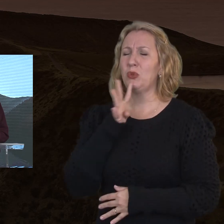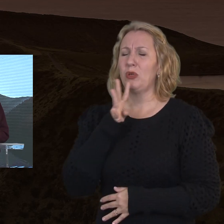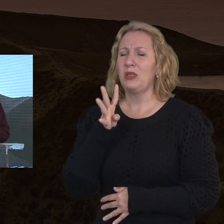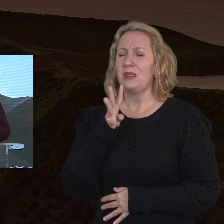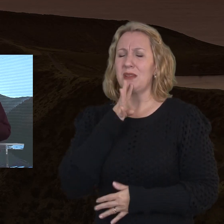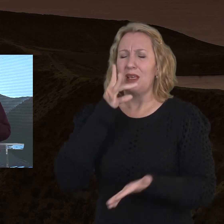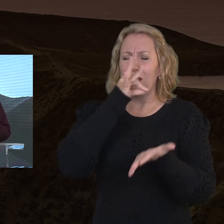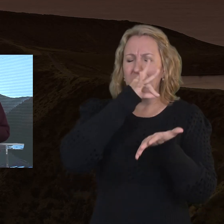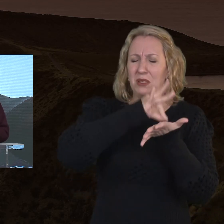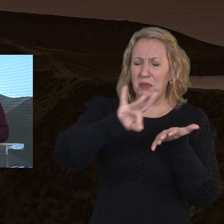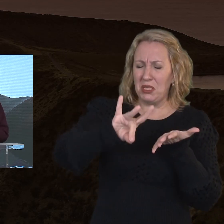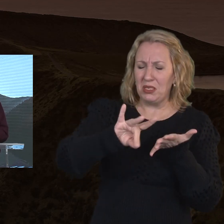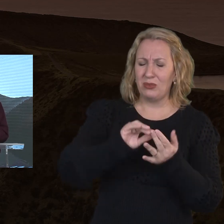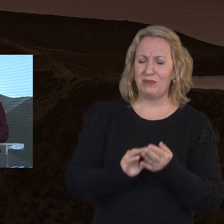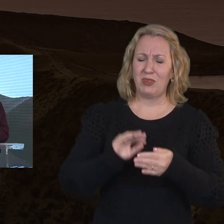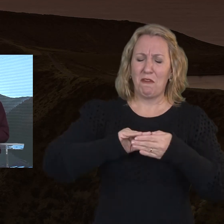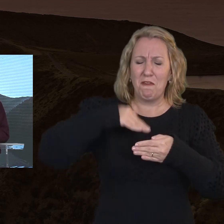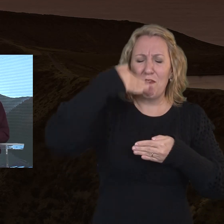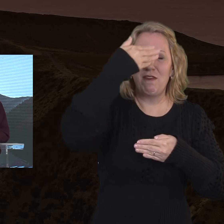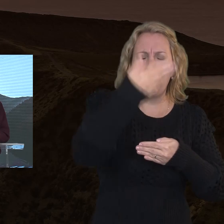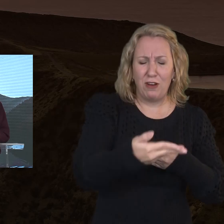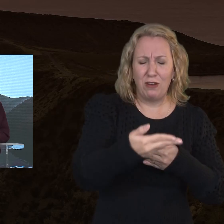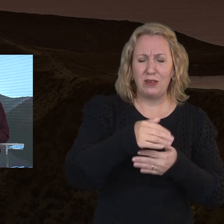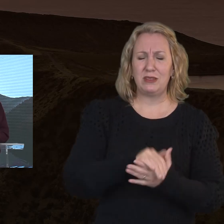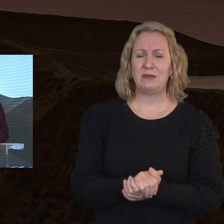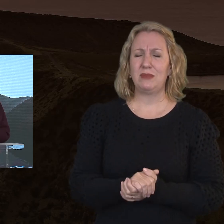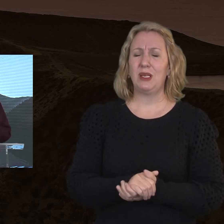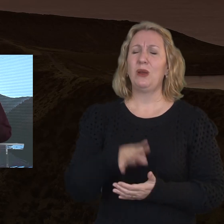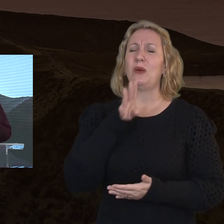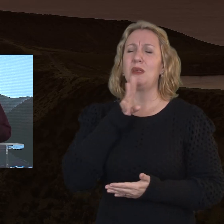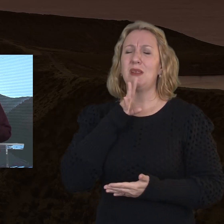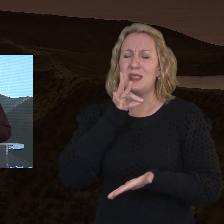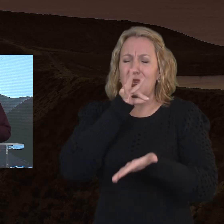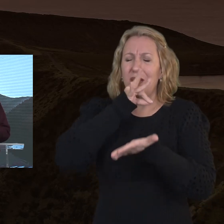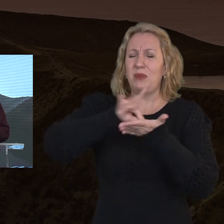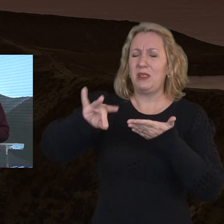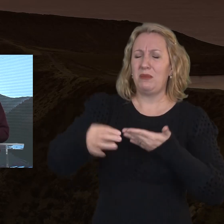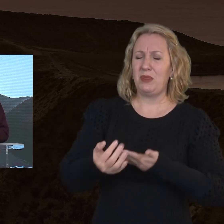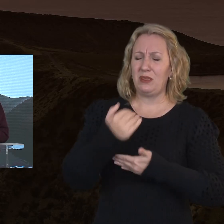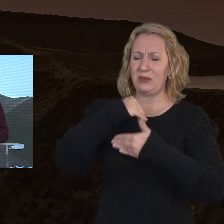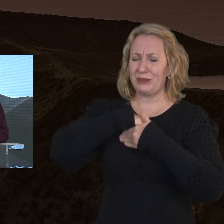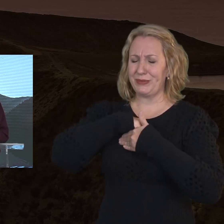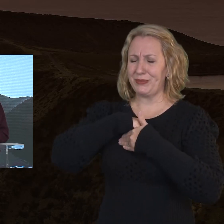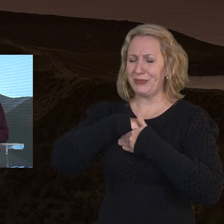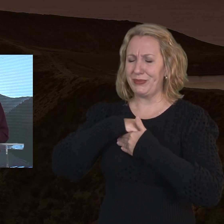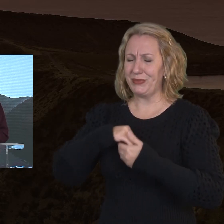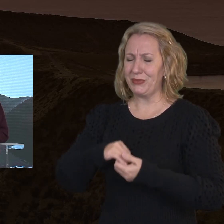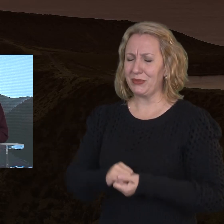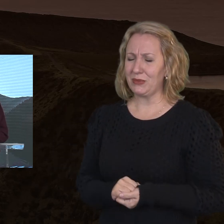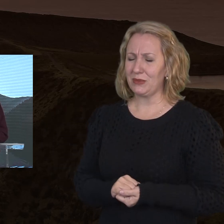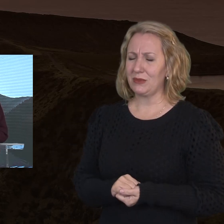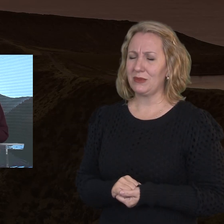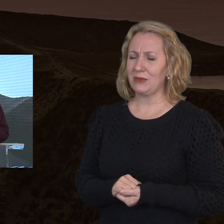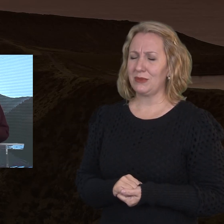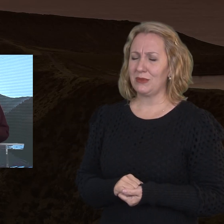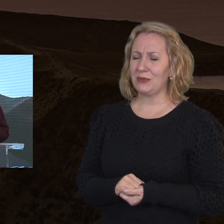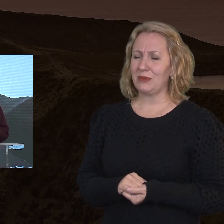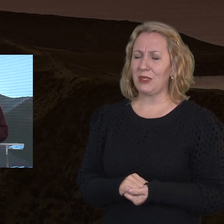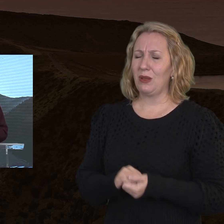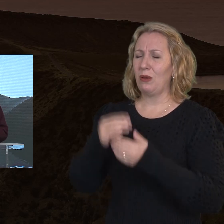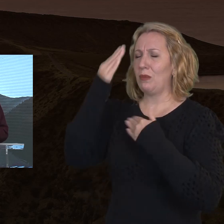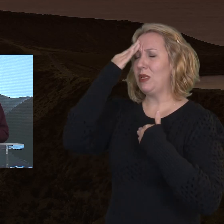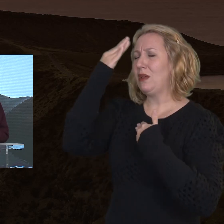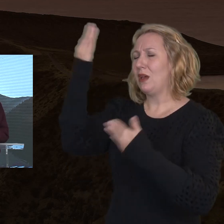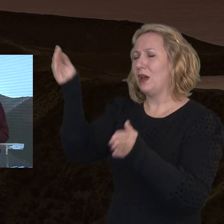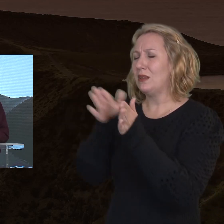o inimigo fora de nós conhecer o nosso inimigo fora de nós também conhecemos a nós mesmos muito obrigado senhor que a